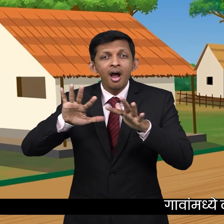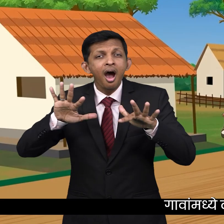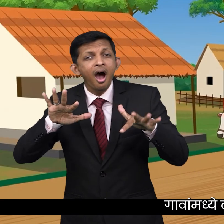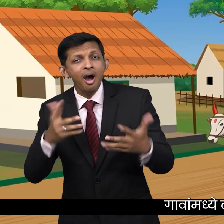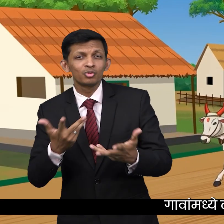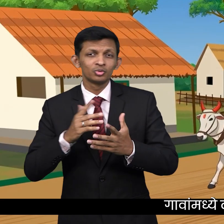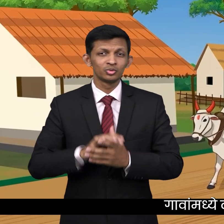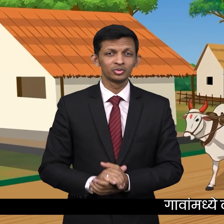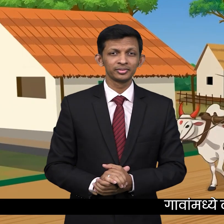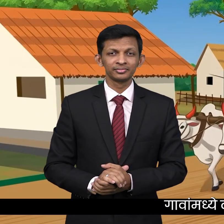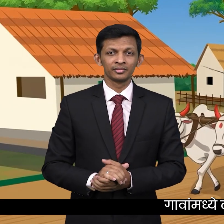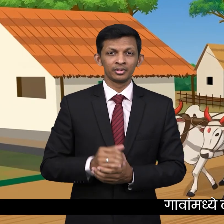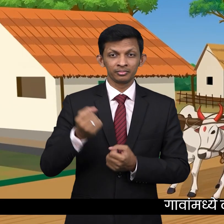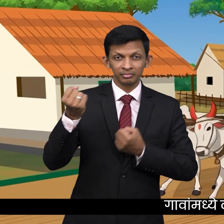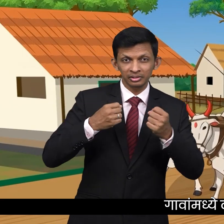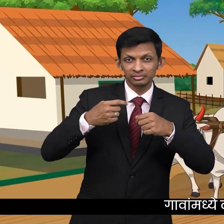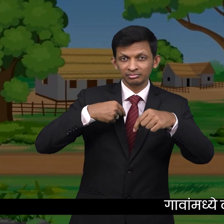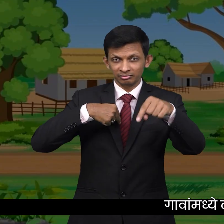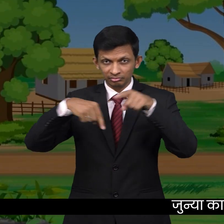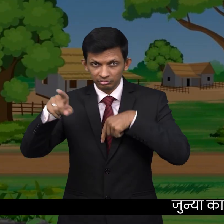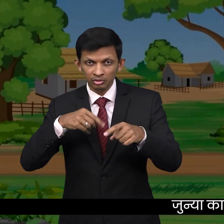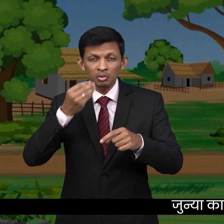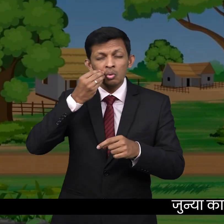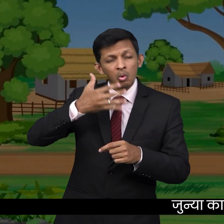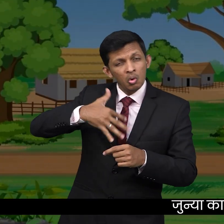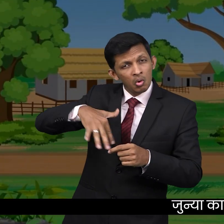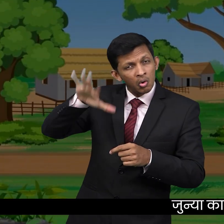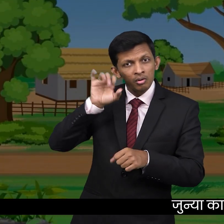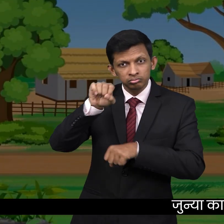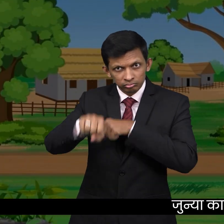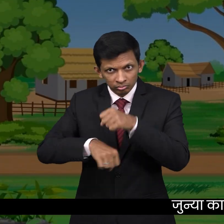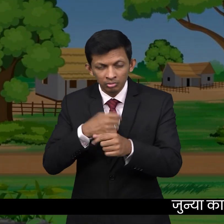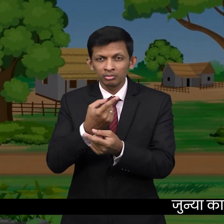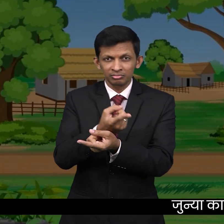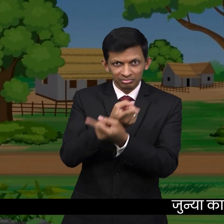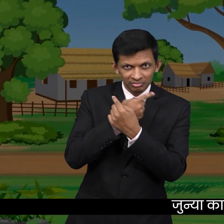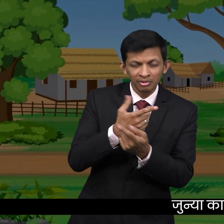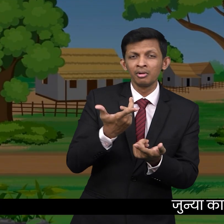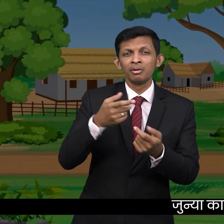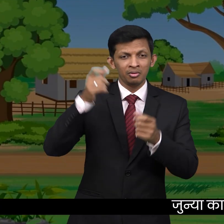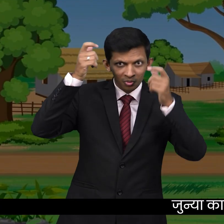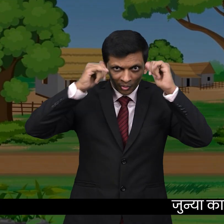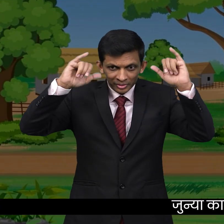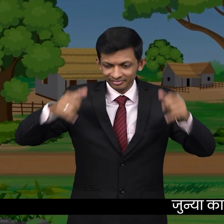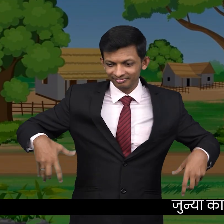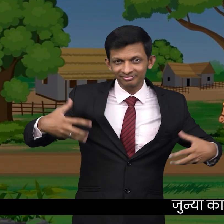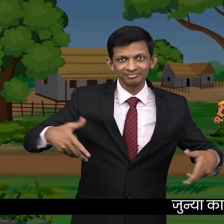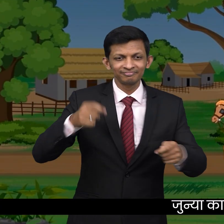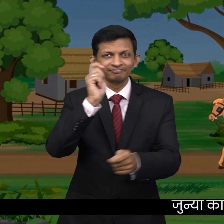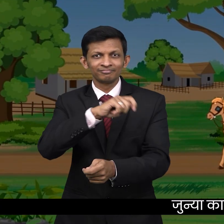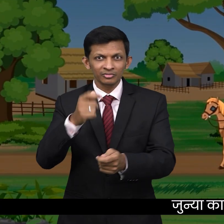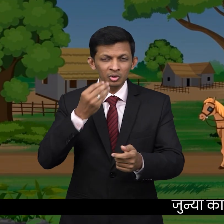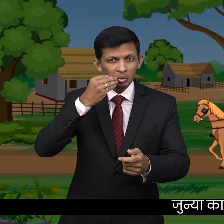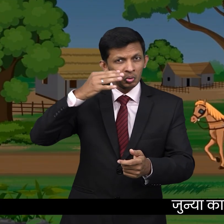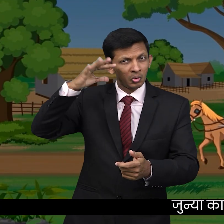गावांमध्ये लोक कसे प्रवास करतात. जुन्या काळाच्या वाहतुकीच्या पद्धती.